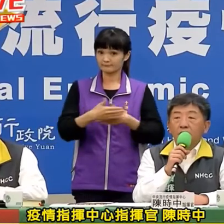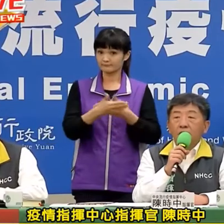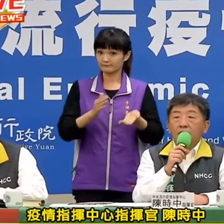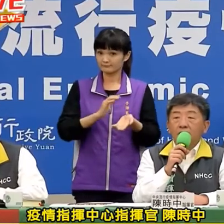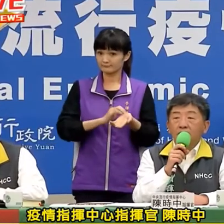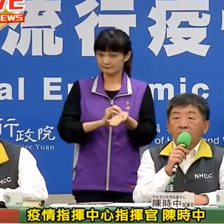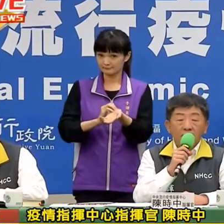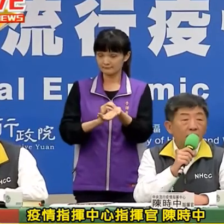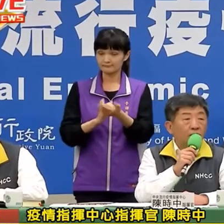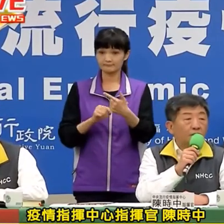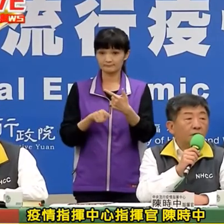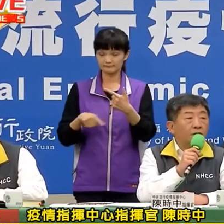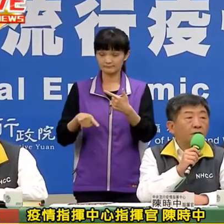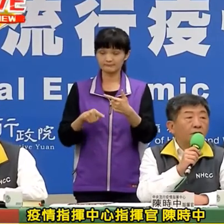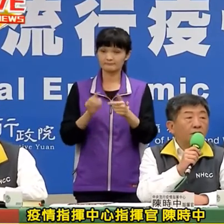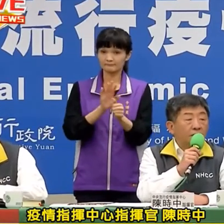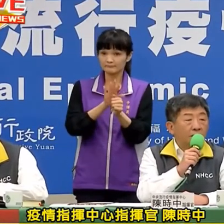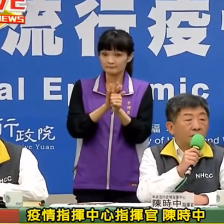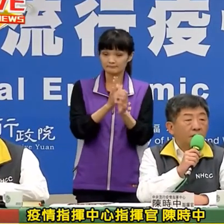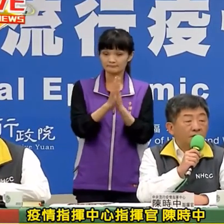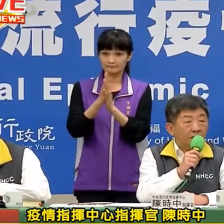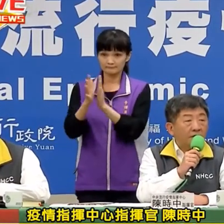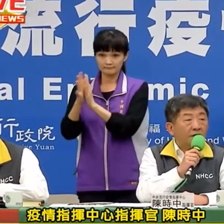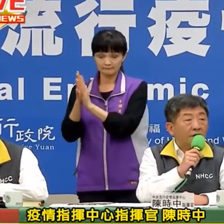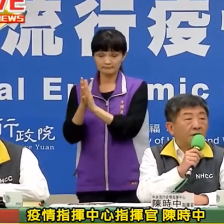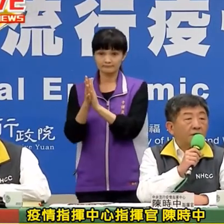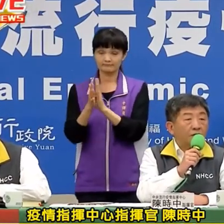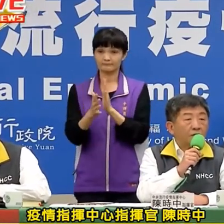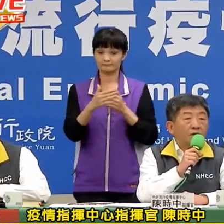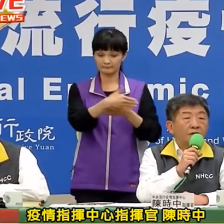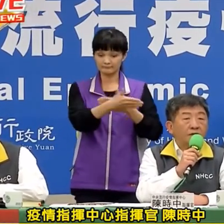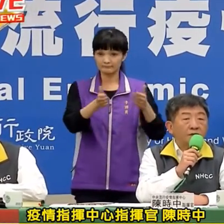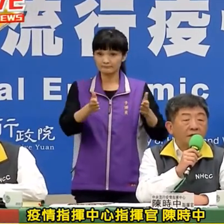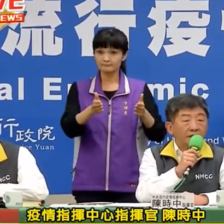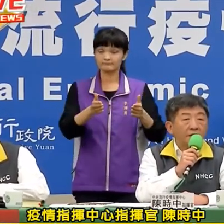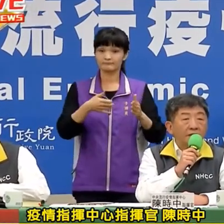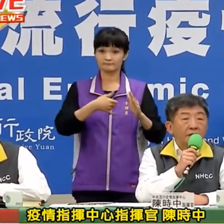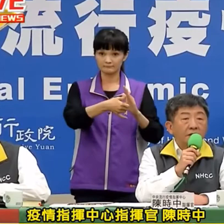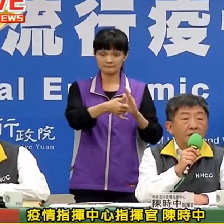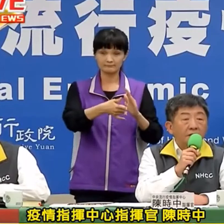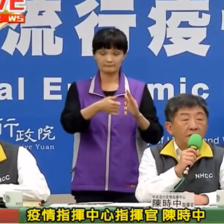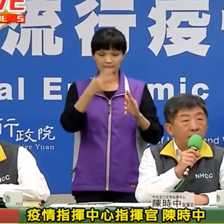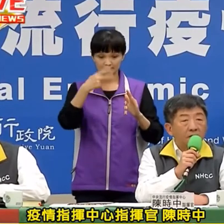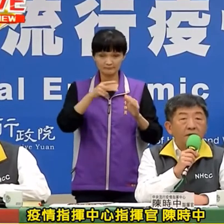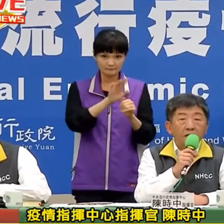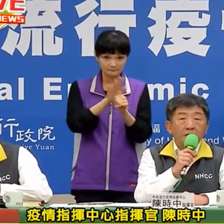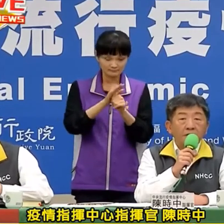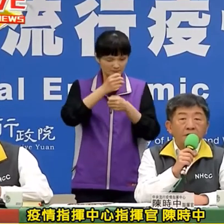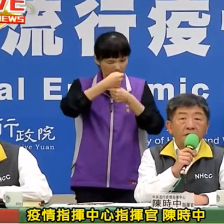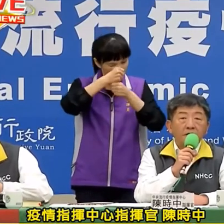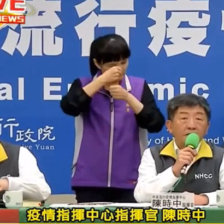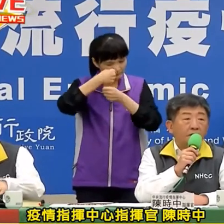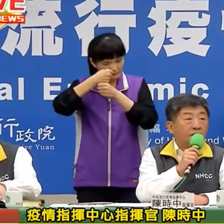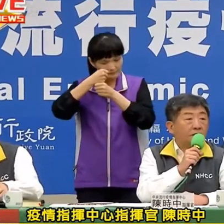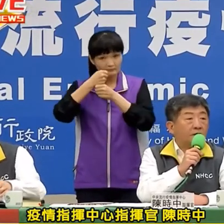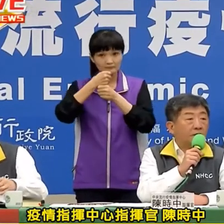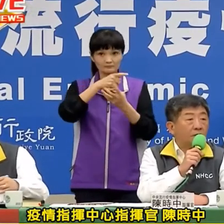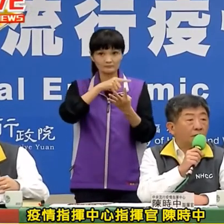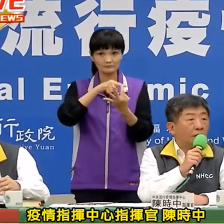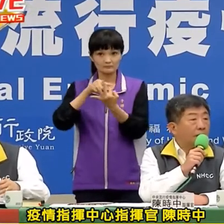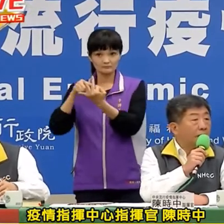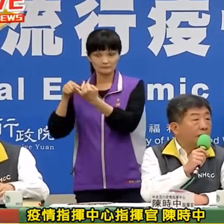他们安顿哈，到房间去之后，那就到房间里面逐一的裁剪，好，大概也应该弄到今天早